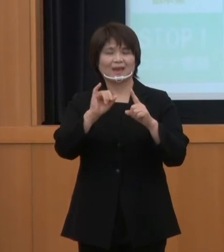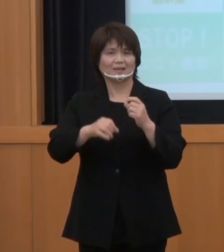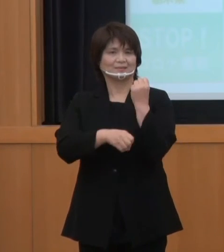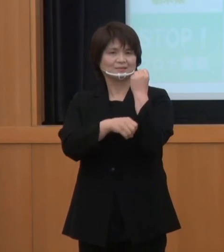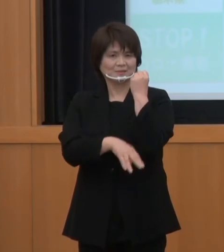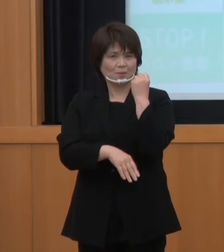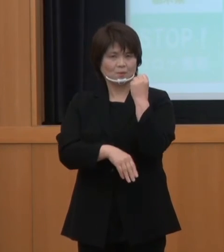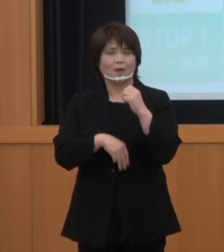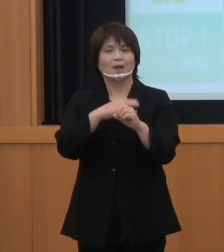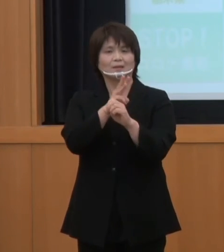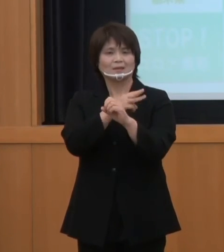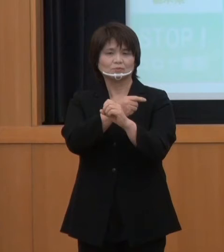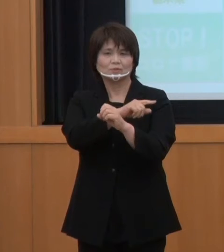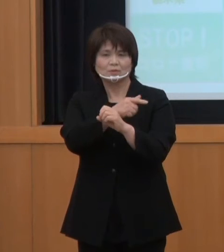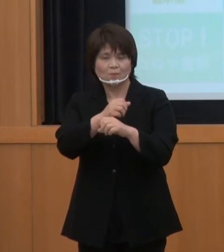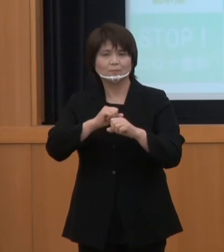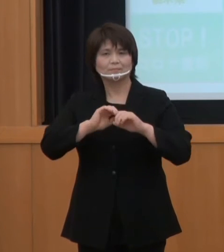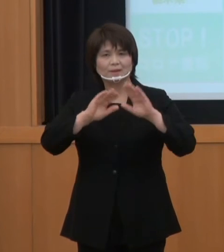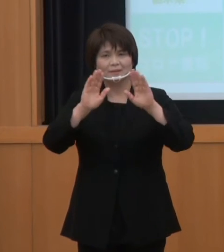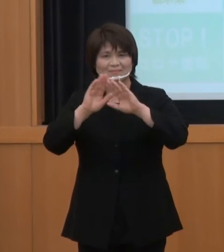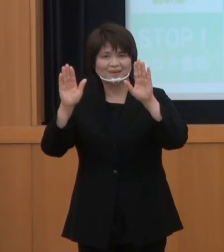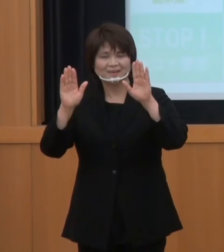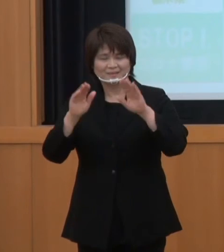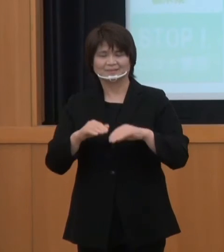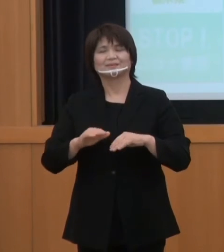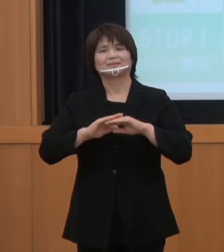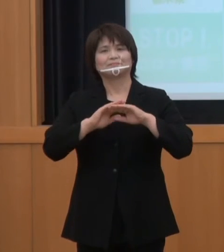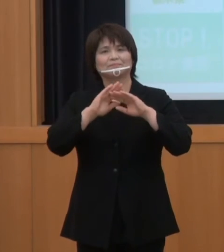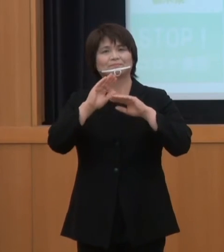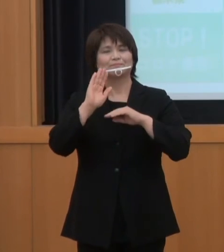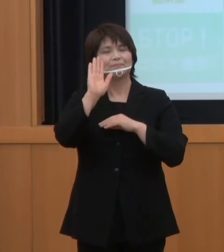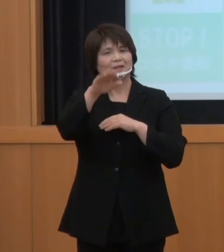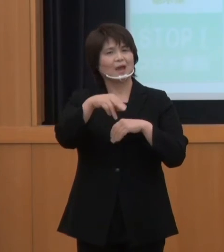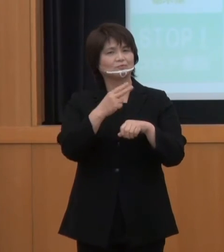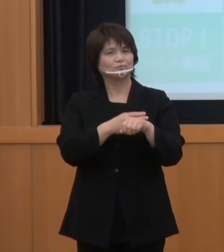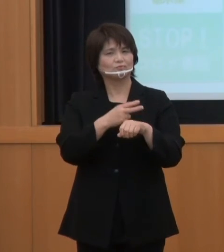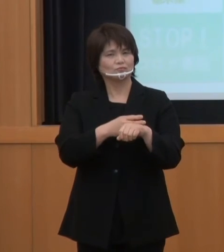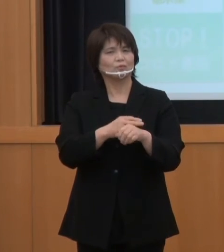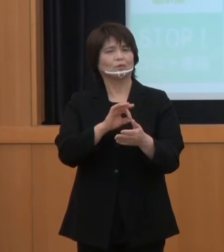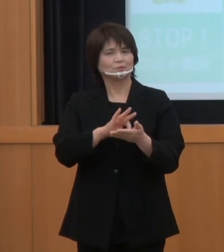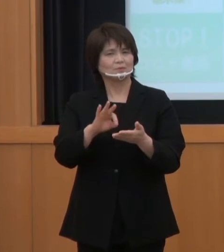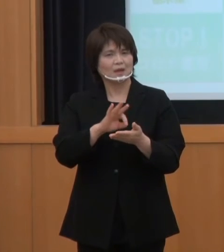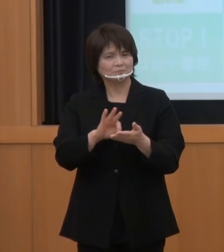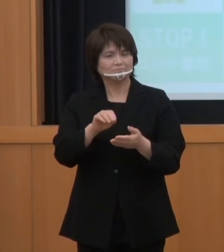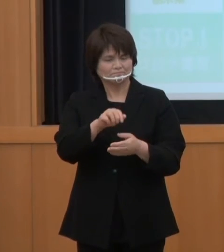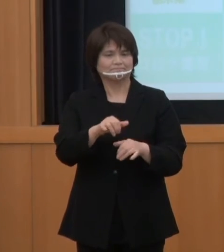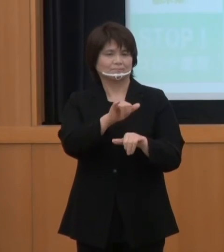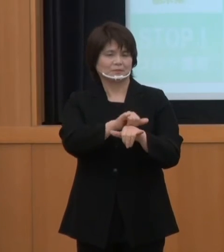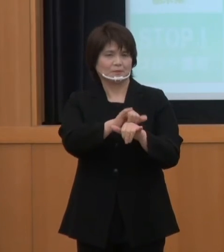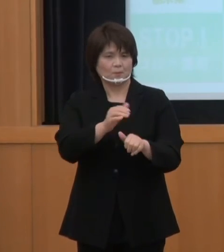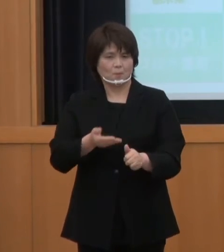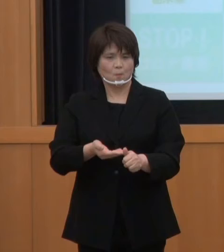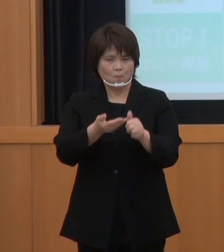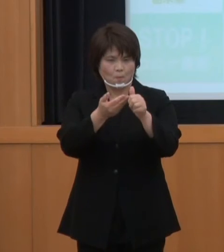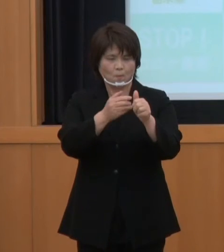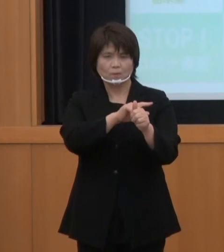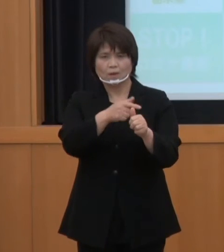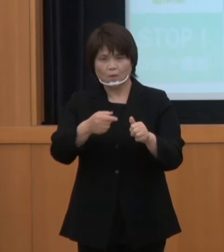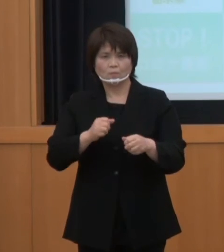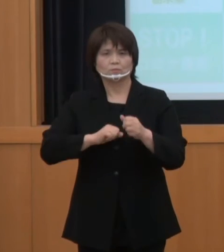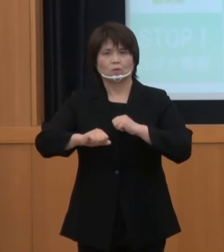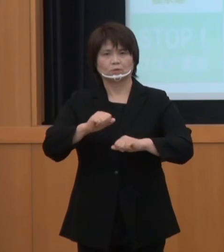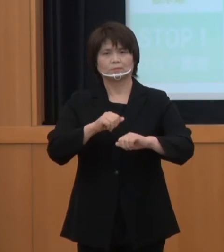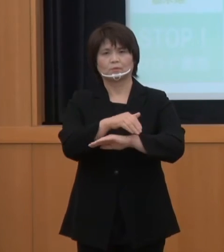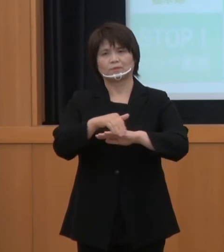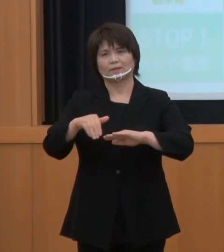講座により、未来技術に対応し、企業の成長に貢献できる人材の育成にも取り組んでまいります。